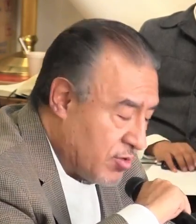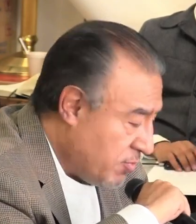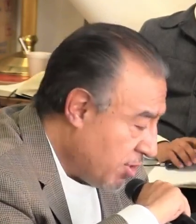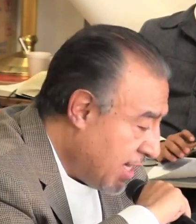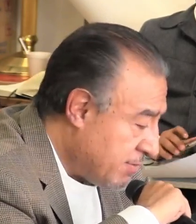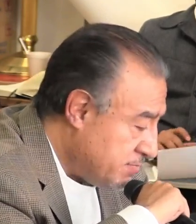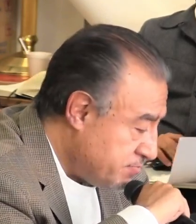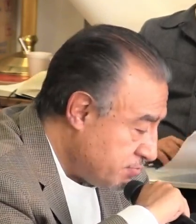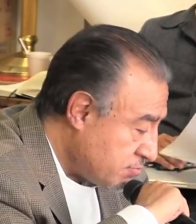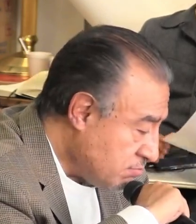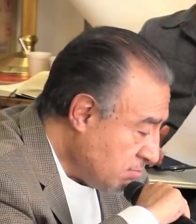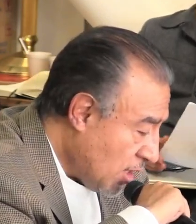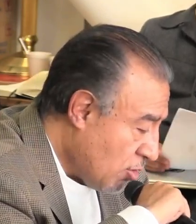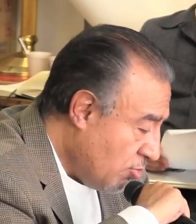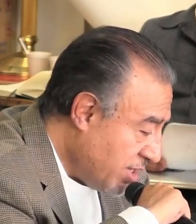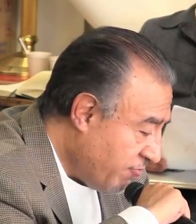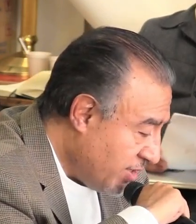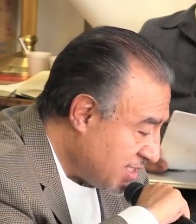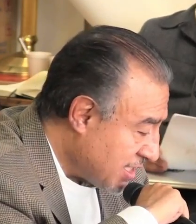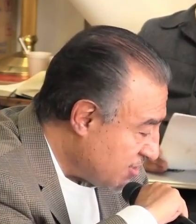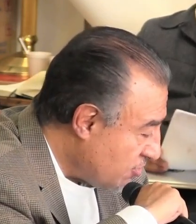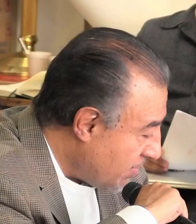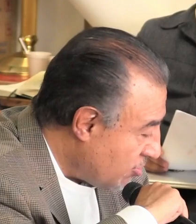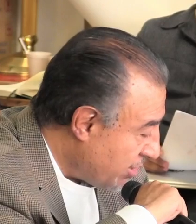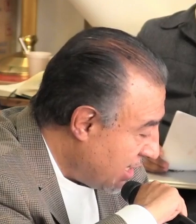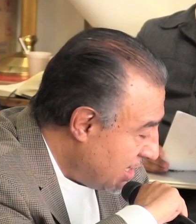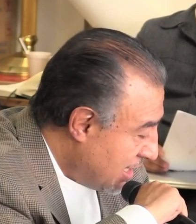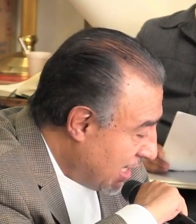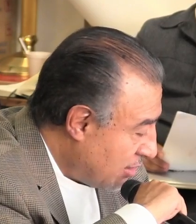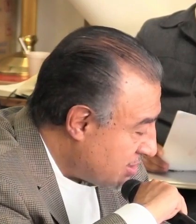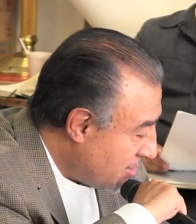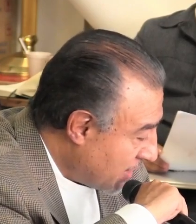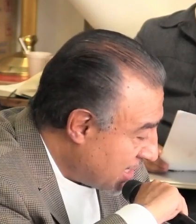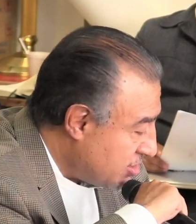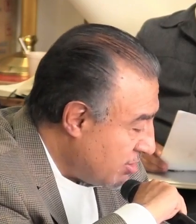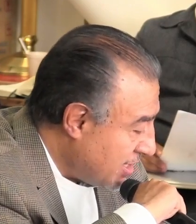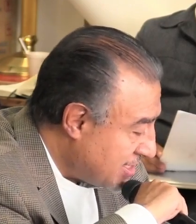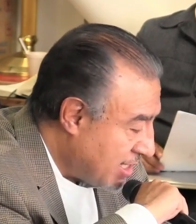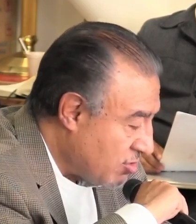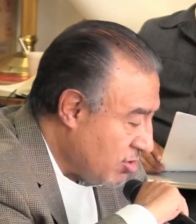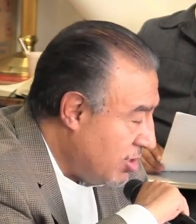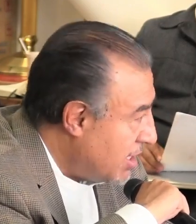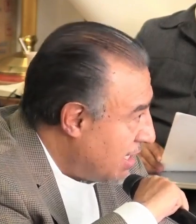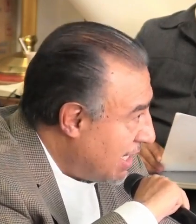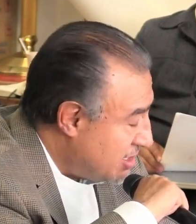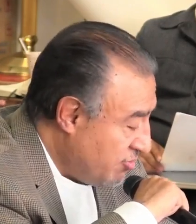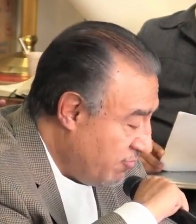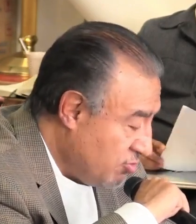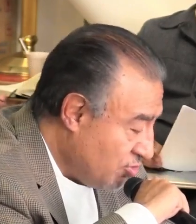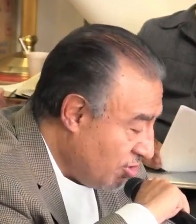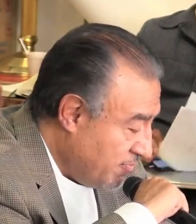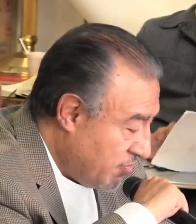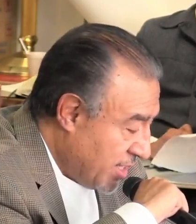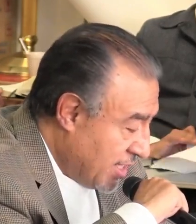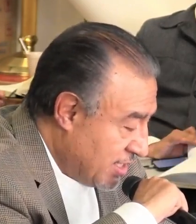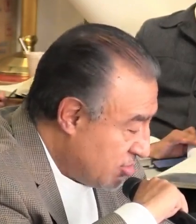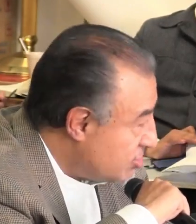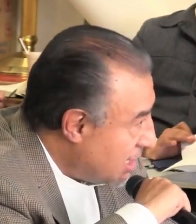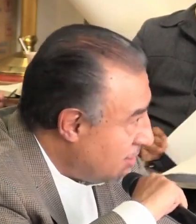también incorporar como una fuerza transformadora en nuestra planeación y desarrollo hacia un